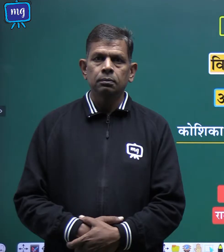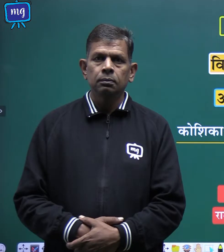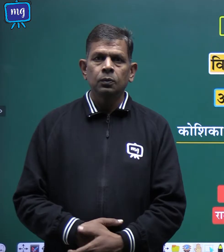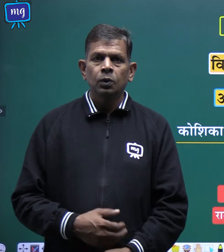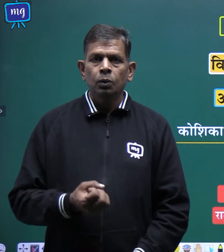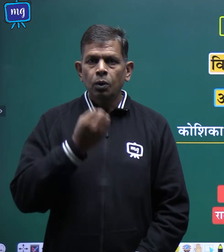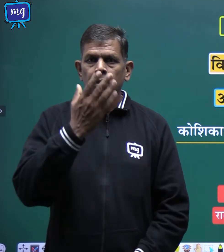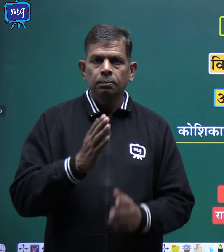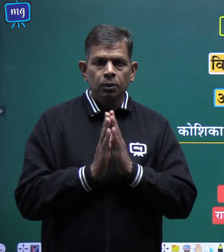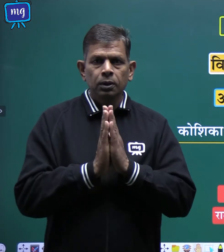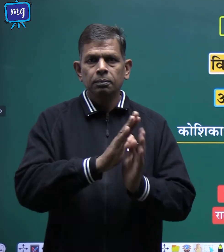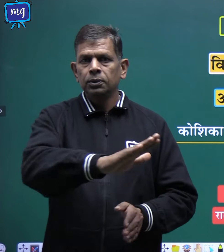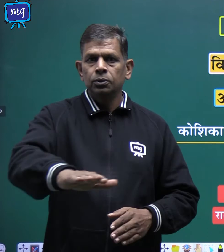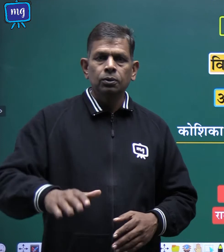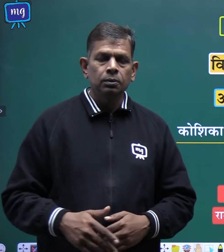गुड मॉर्निंग बच्चों।